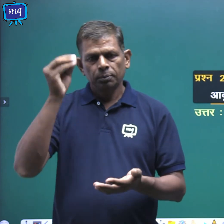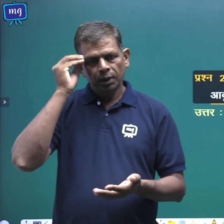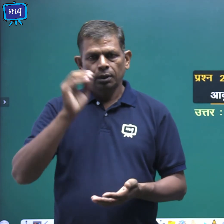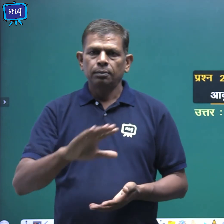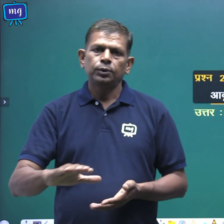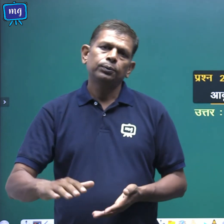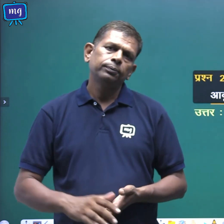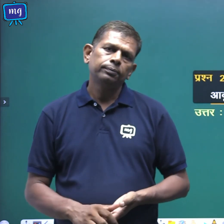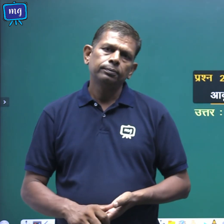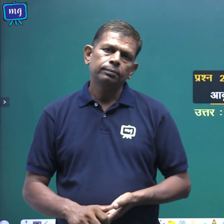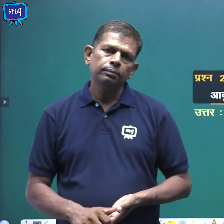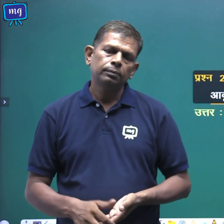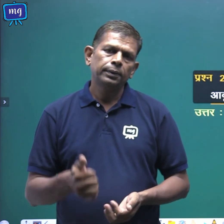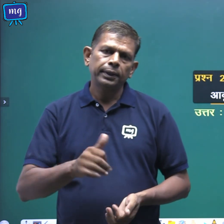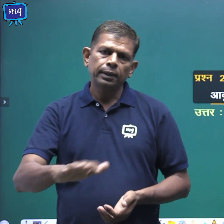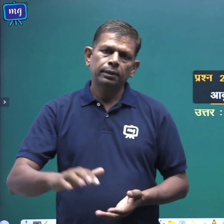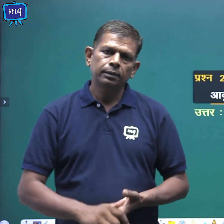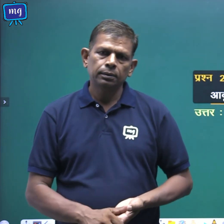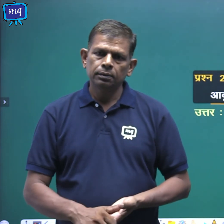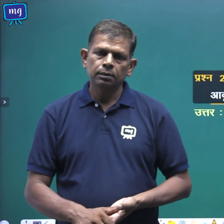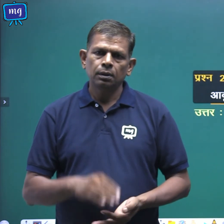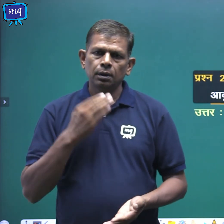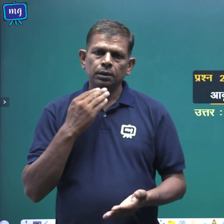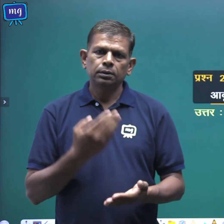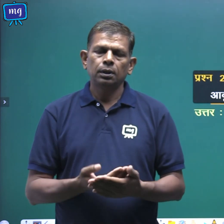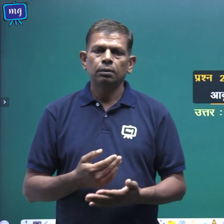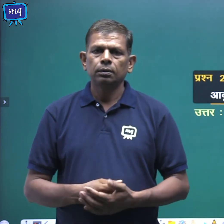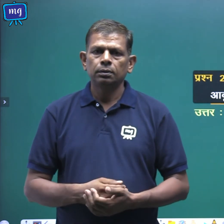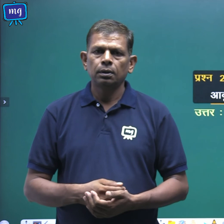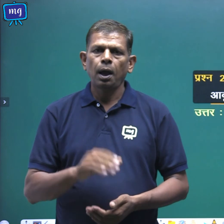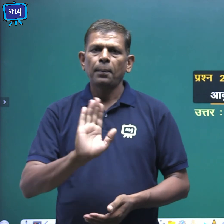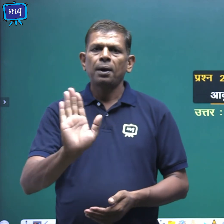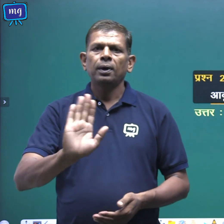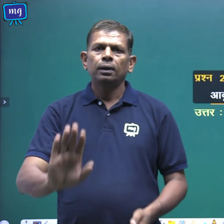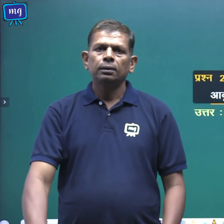बच्चों। ठीक है, धन्यवाद, बाय बाय।